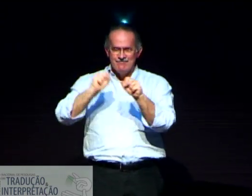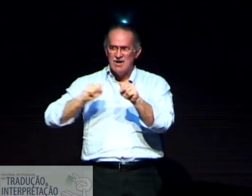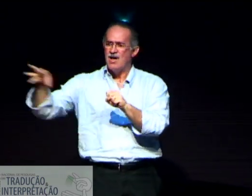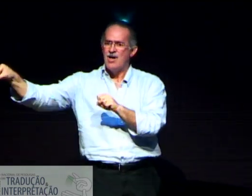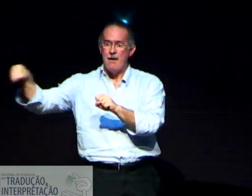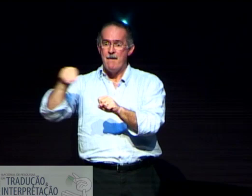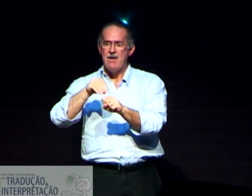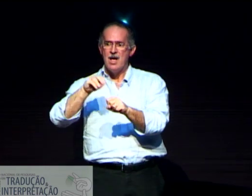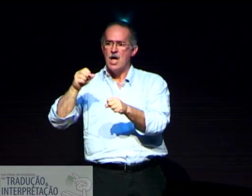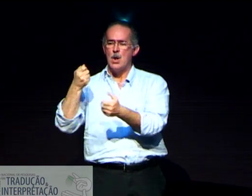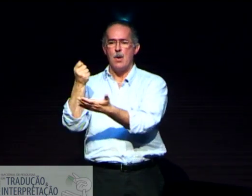Também